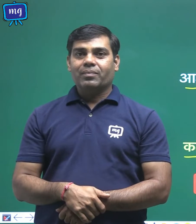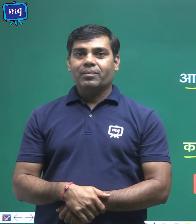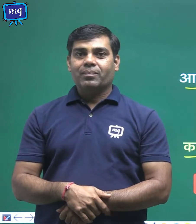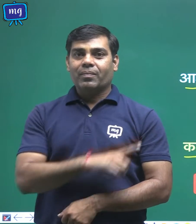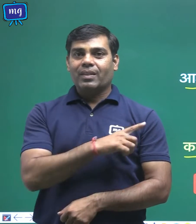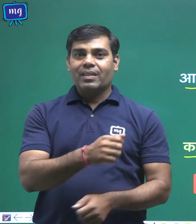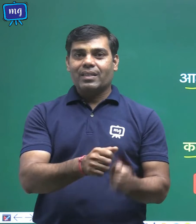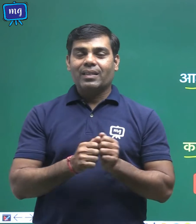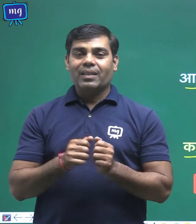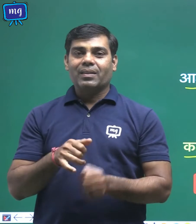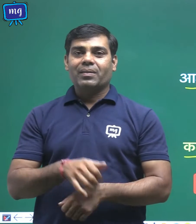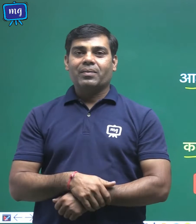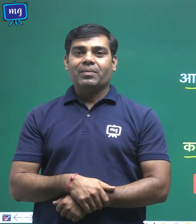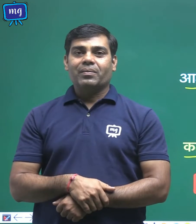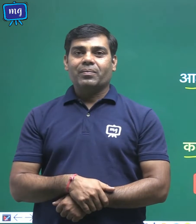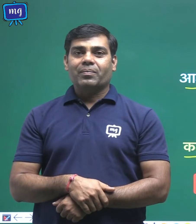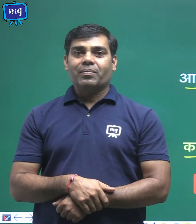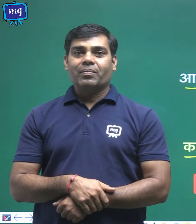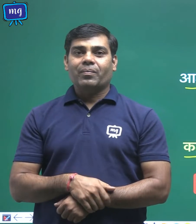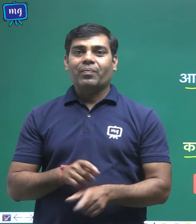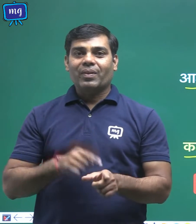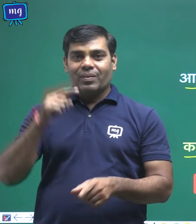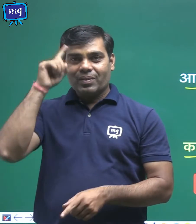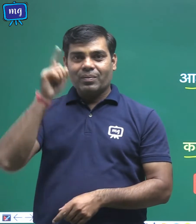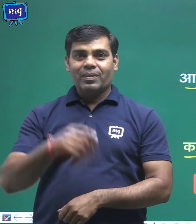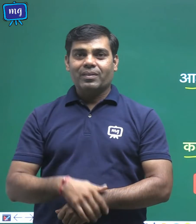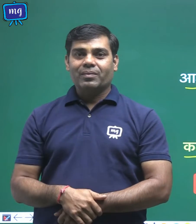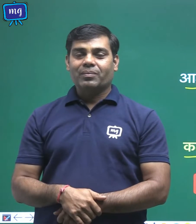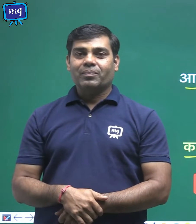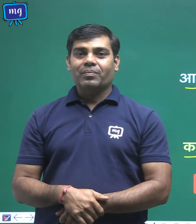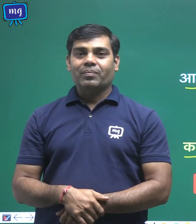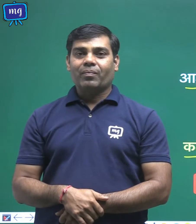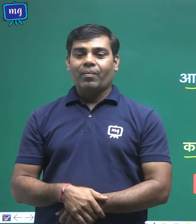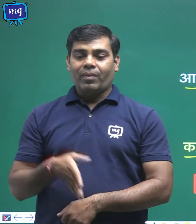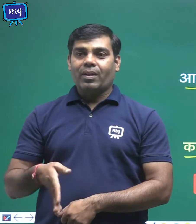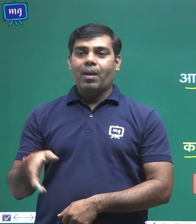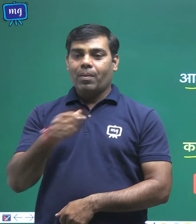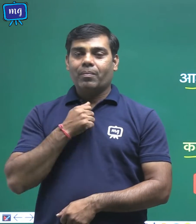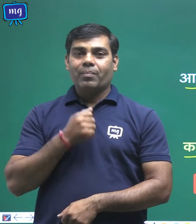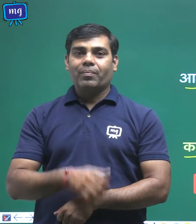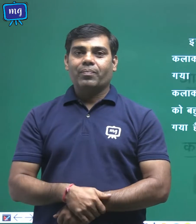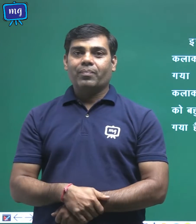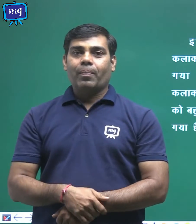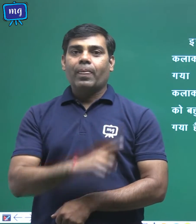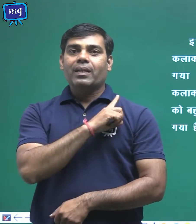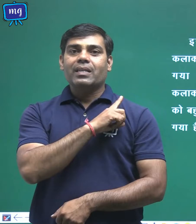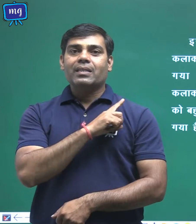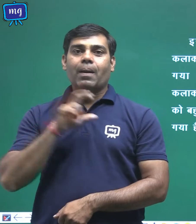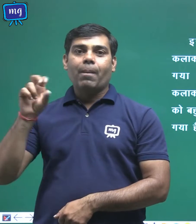और मेरे साथ हैं योगेश कुमार। अब हम इस पाठ